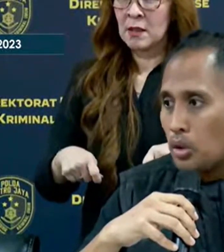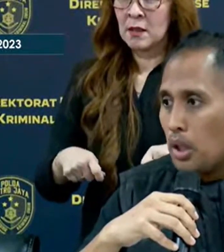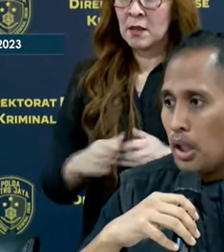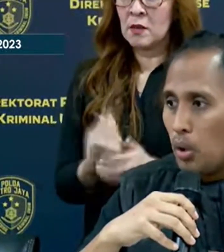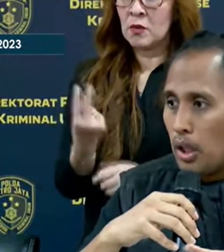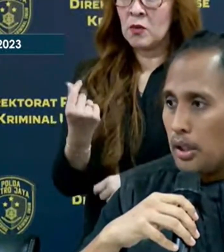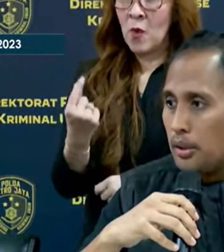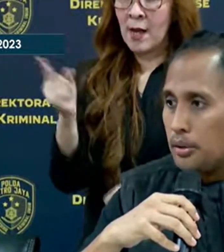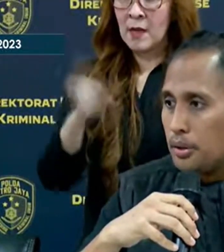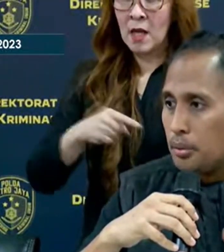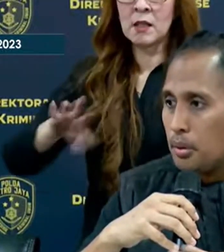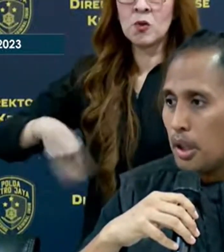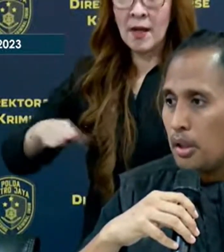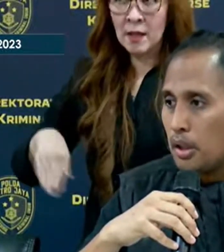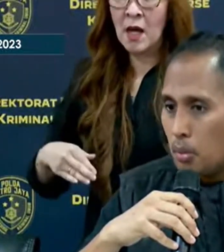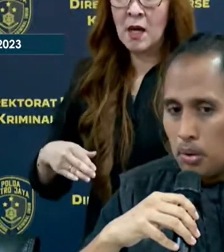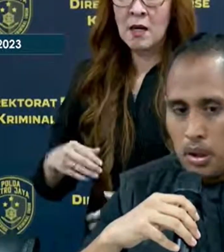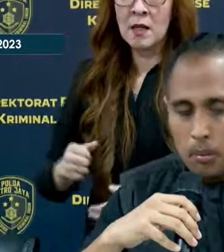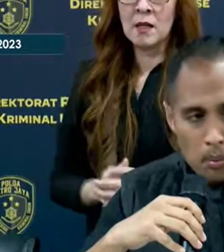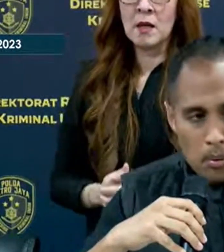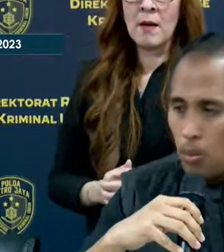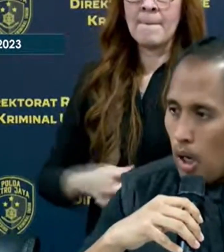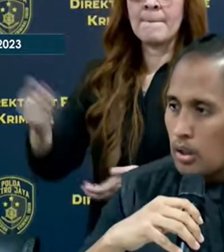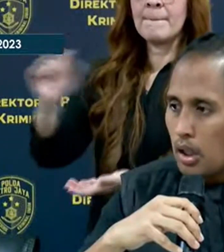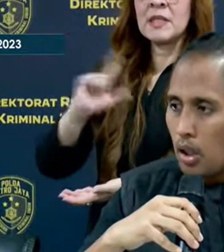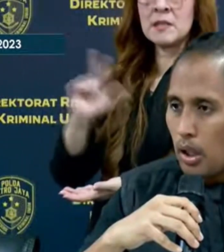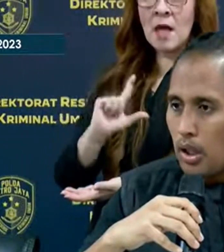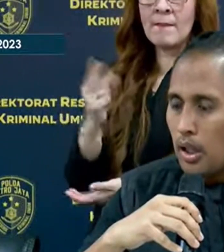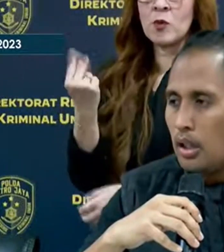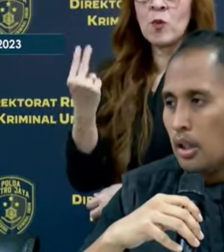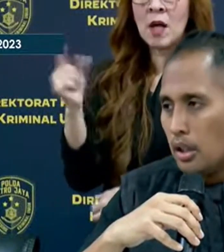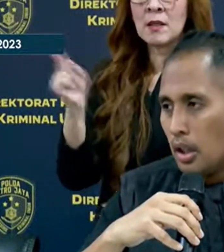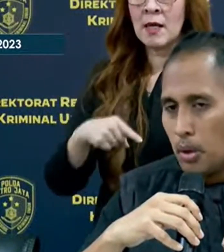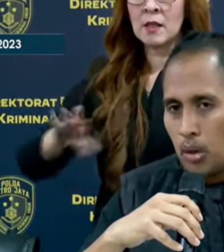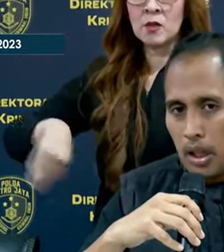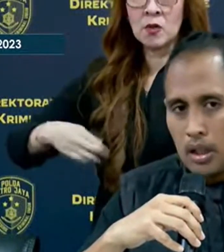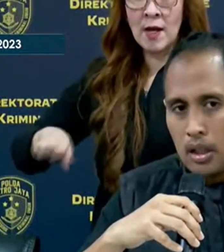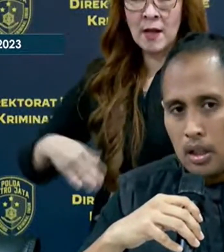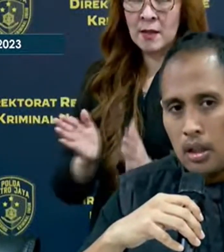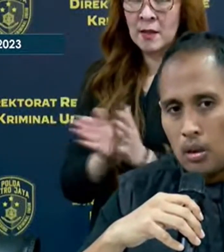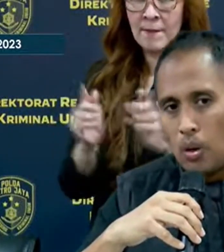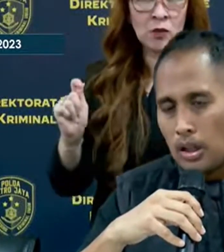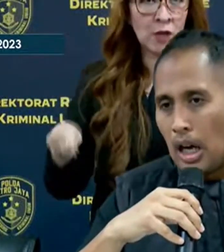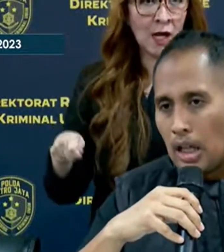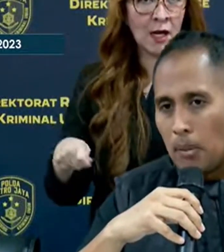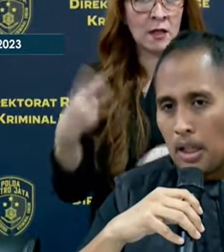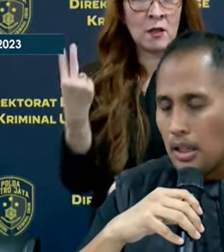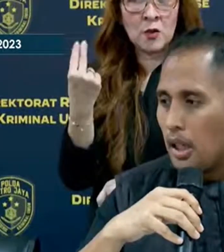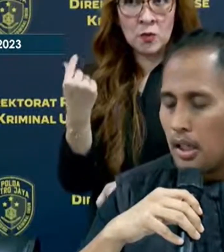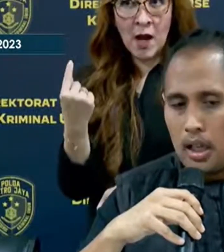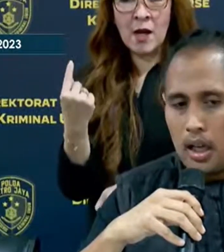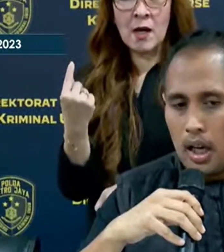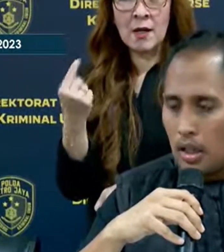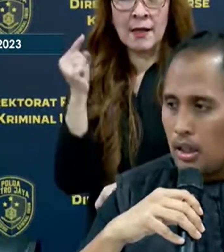uang juga dari keluarganya ya jadi meminjam meminjam uang dari keluarga dan menggunakan uang yang ada